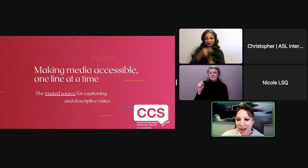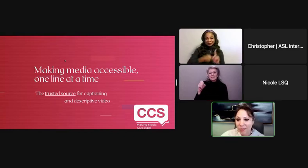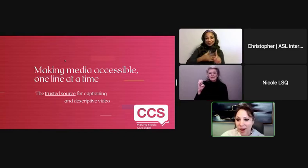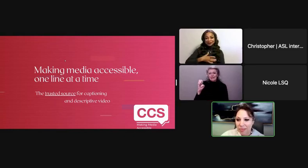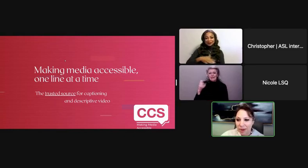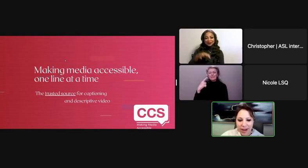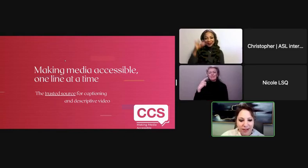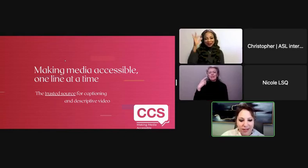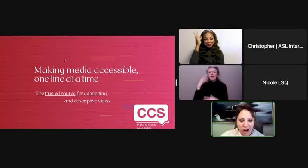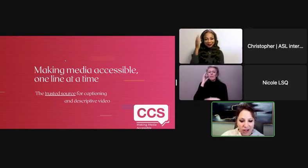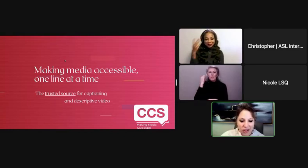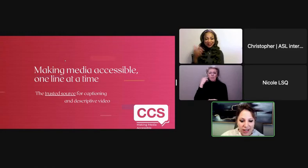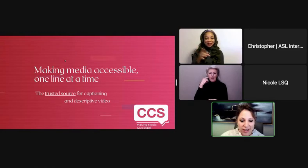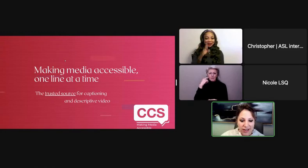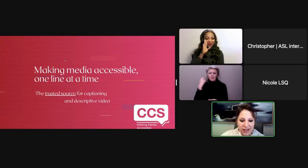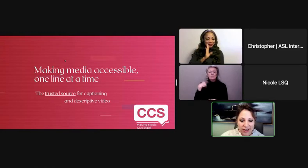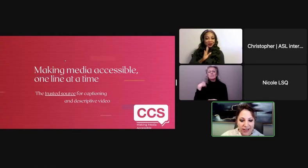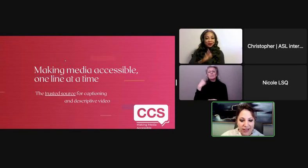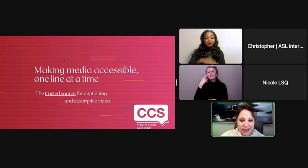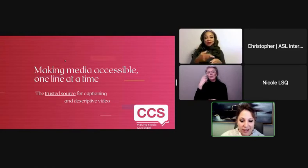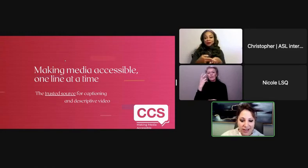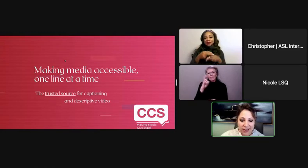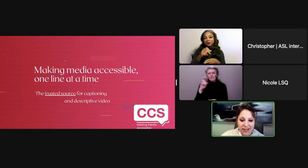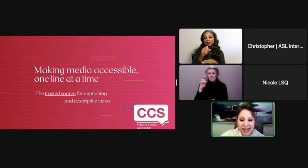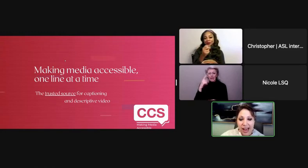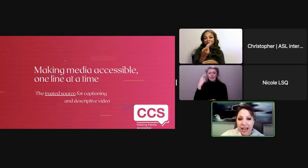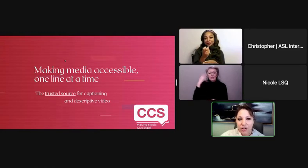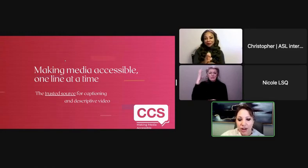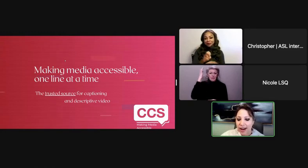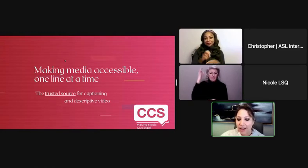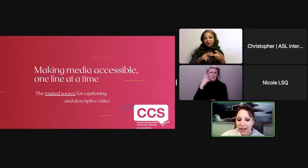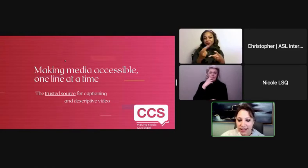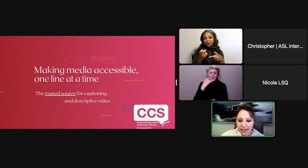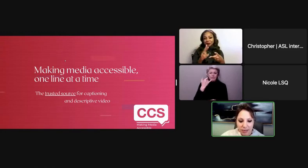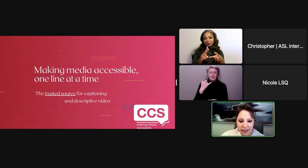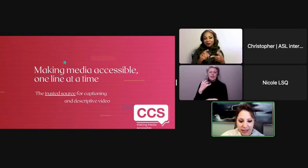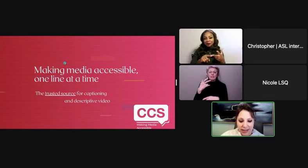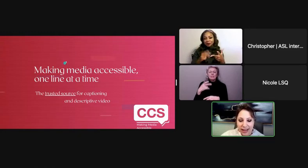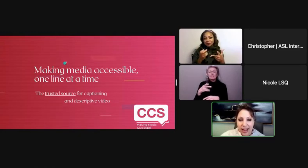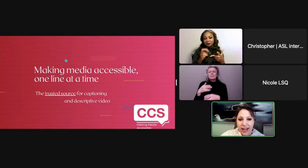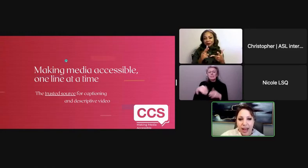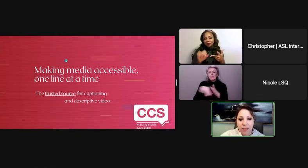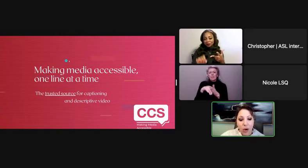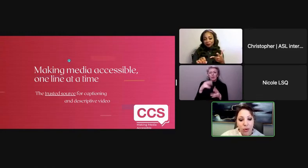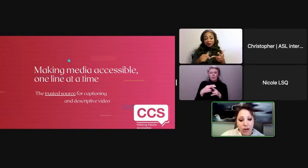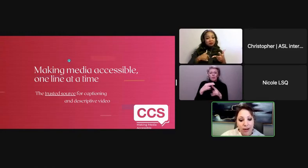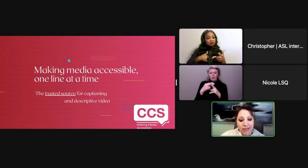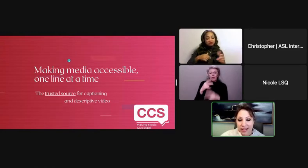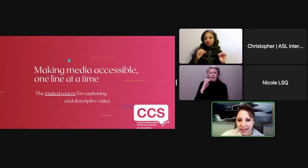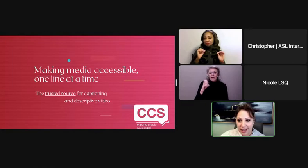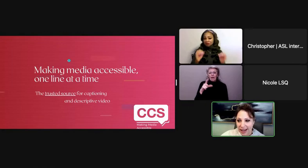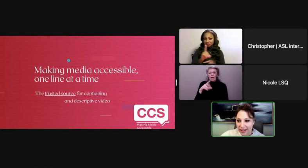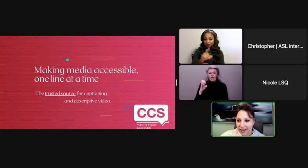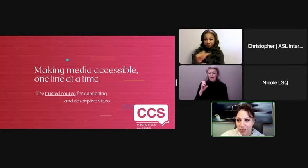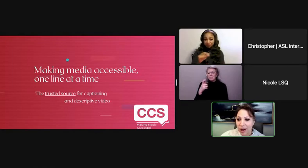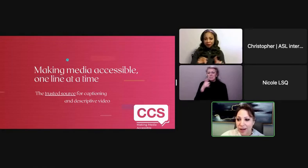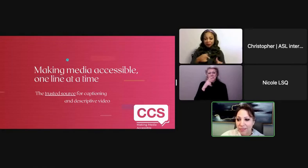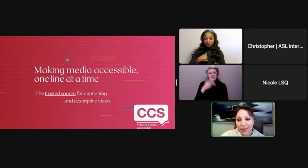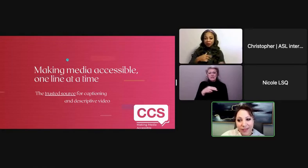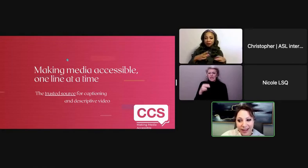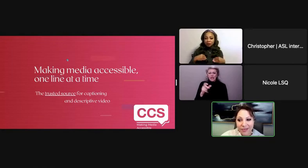verts, et ce mois-ci, j'ai les cheveux bruns. Mes pronoms sont elle, elle et elle. Je n'ai aucun handicap. Je suis la